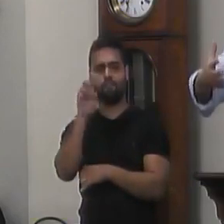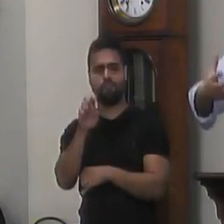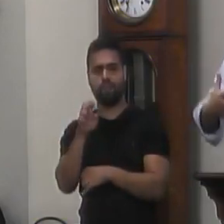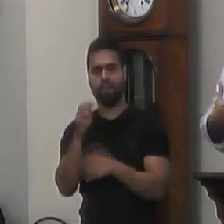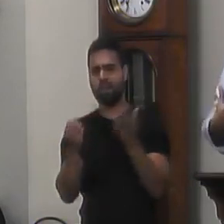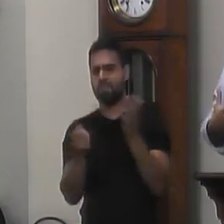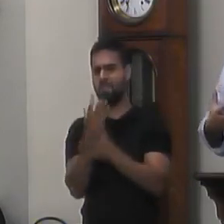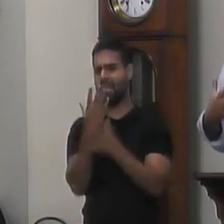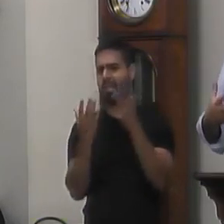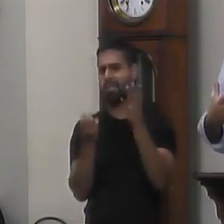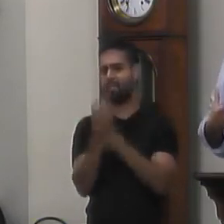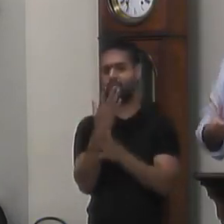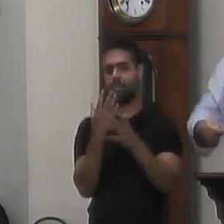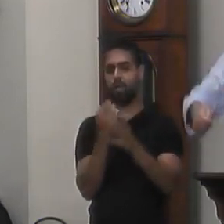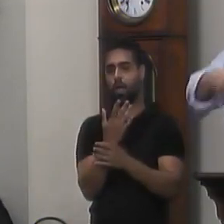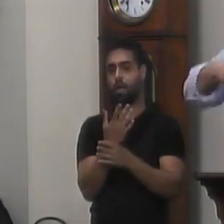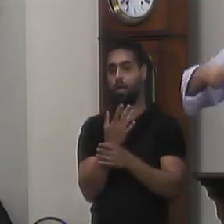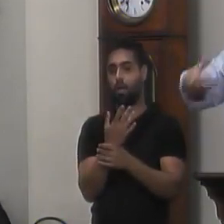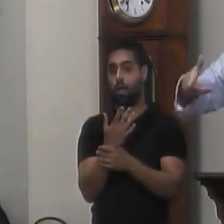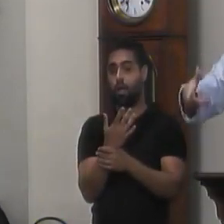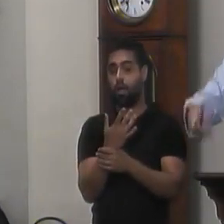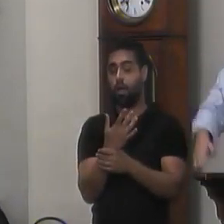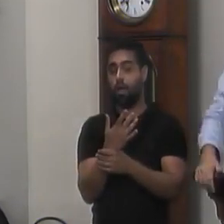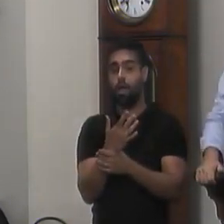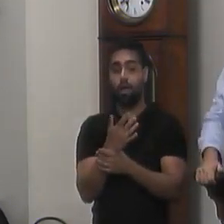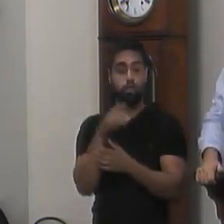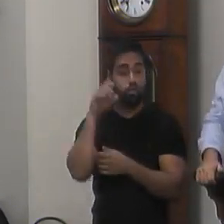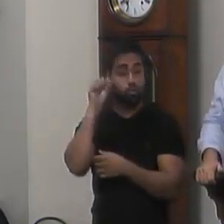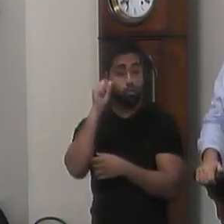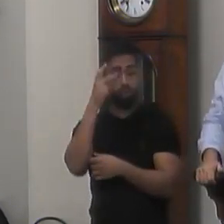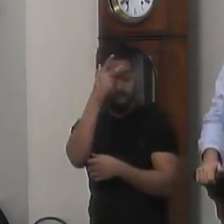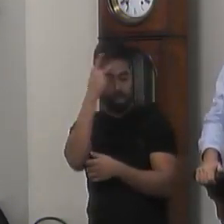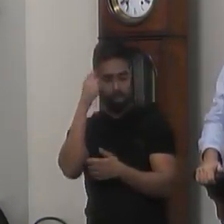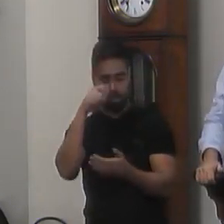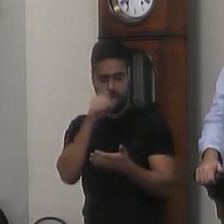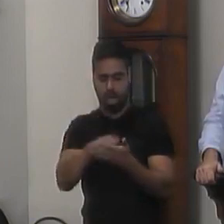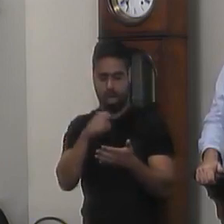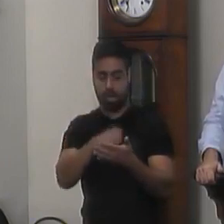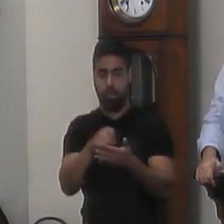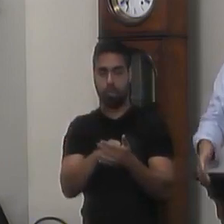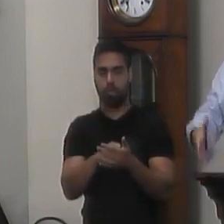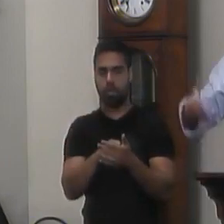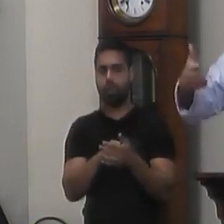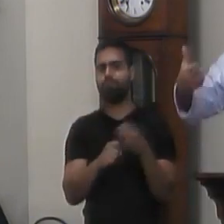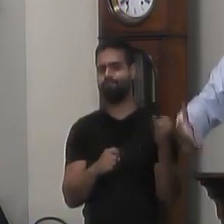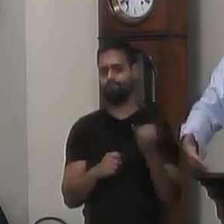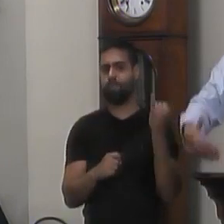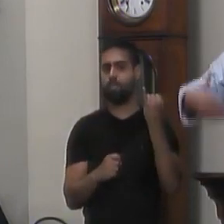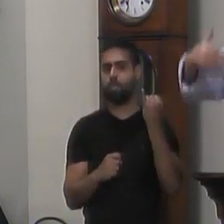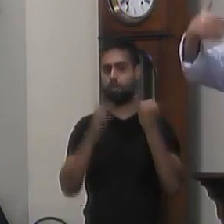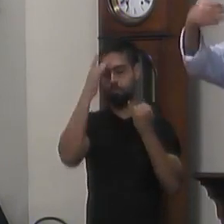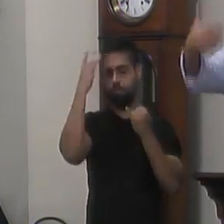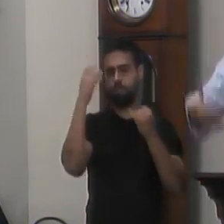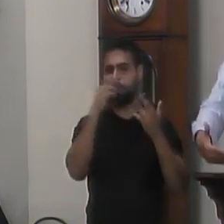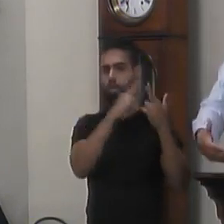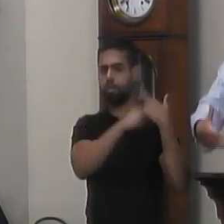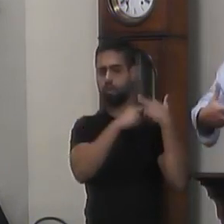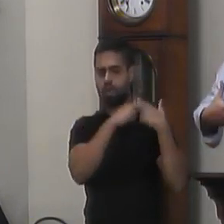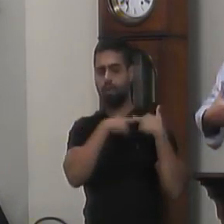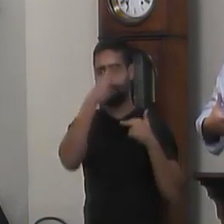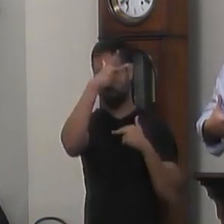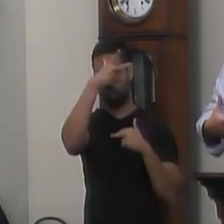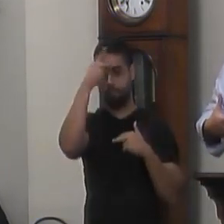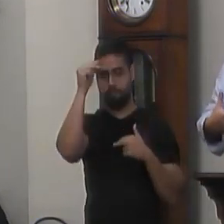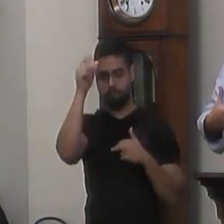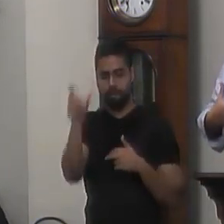invencionice. Então, ouvir da boca de quem assinou o decreto é muito importante. Ou seja, o responsável, o prefeito,